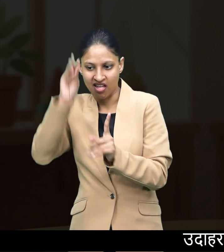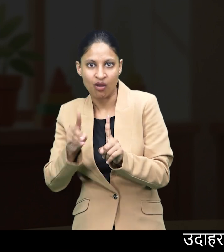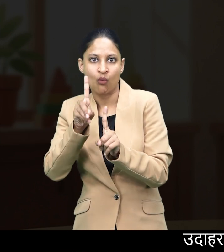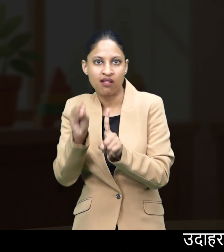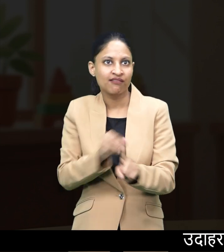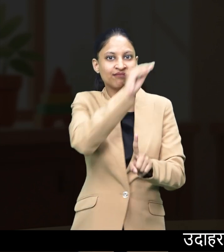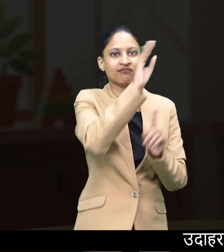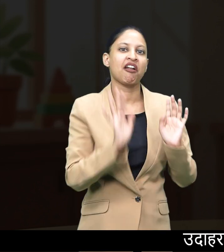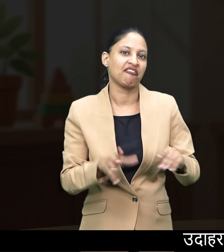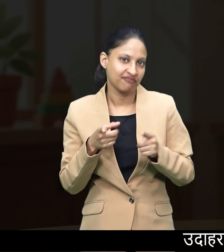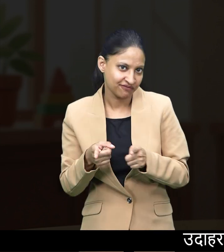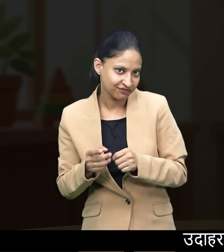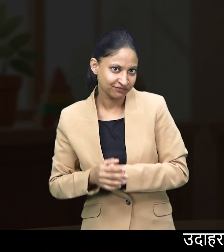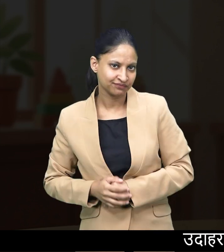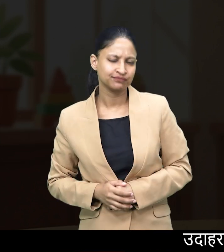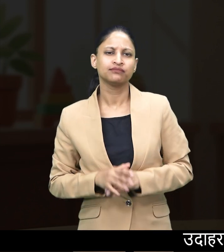के साथ।